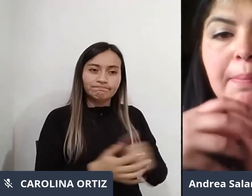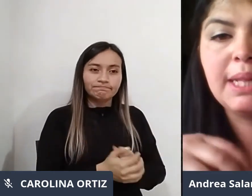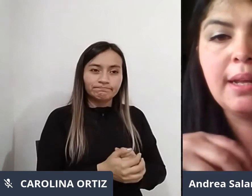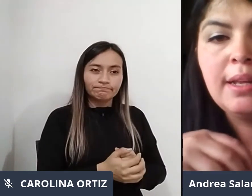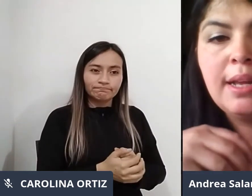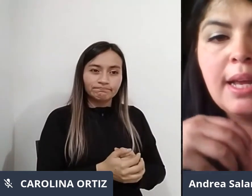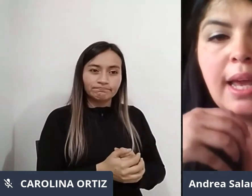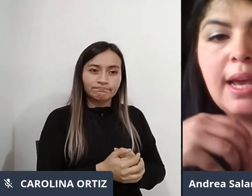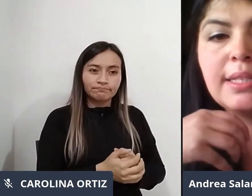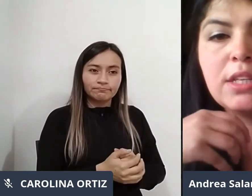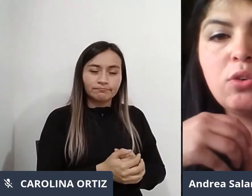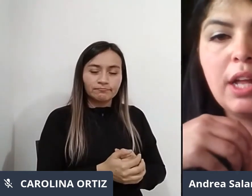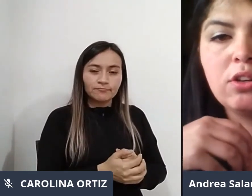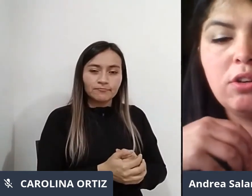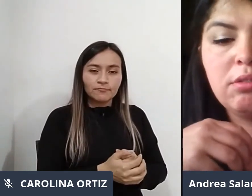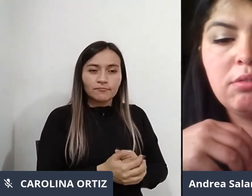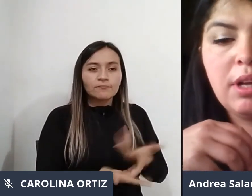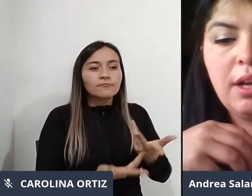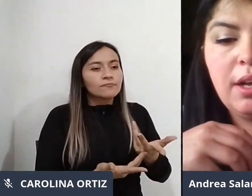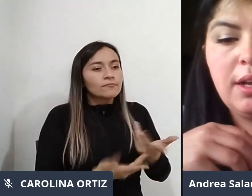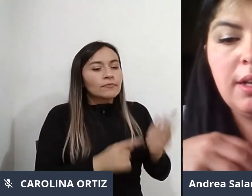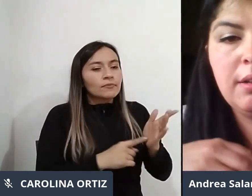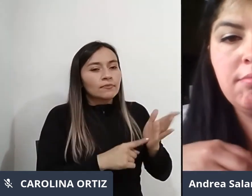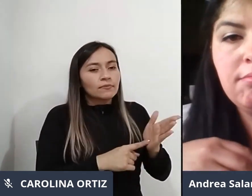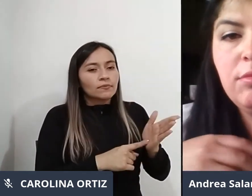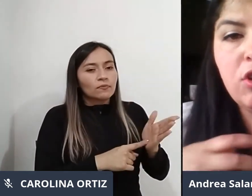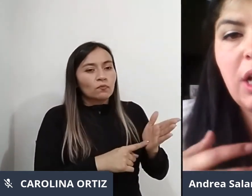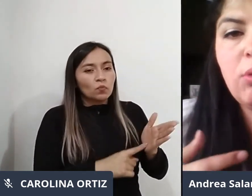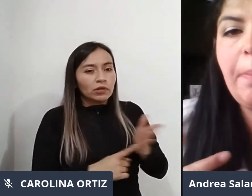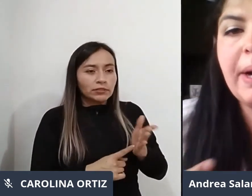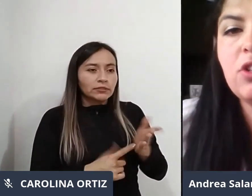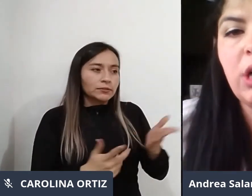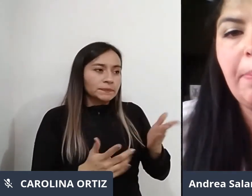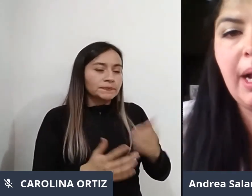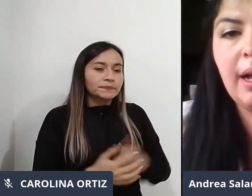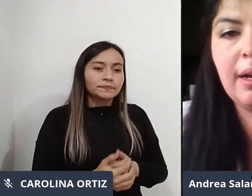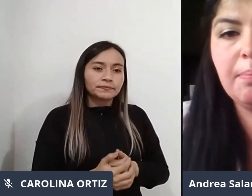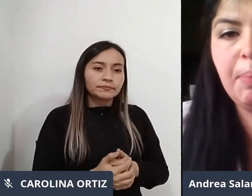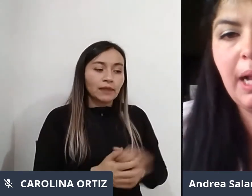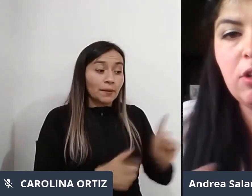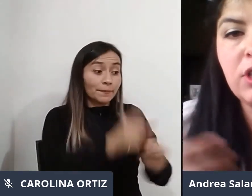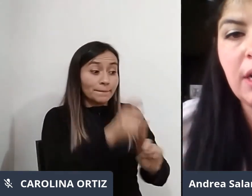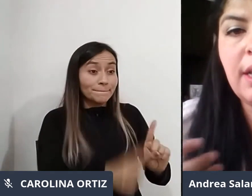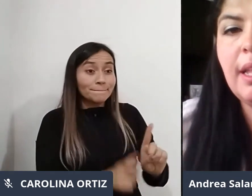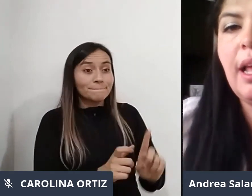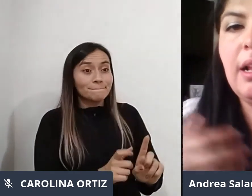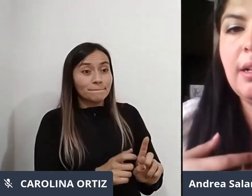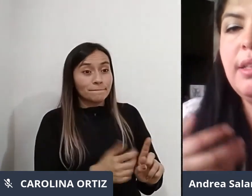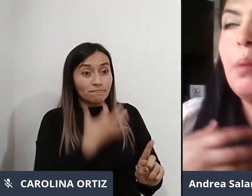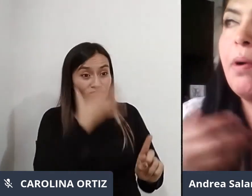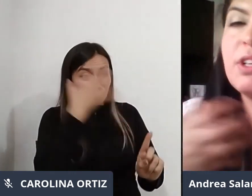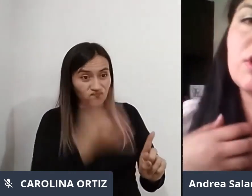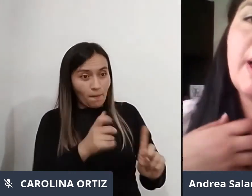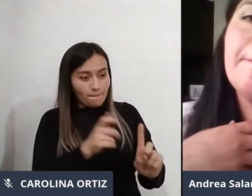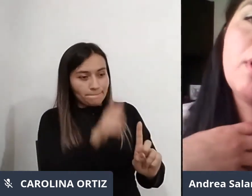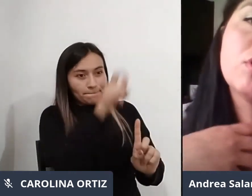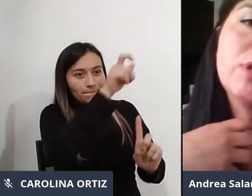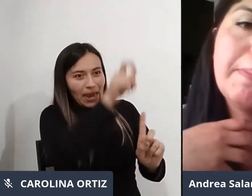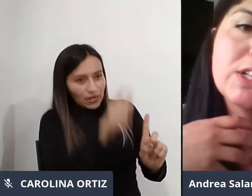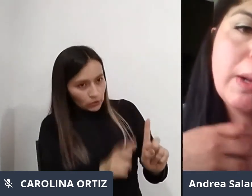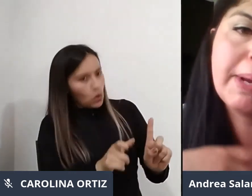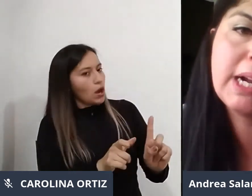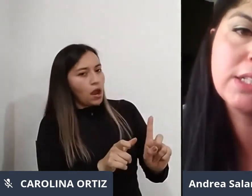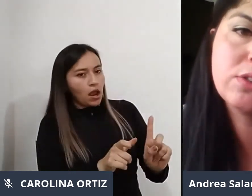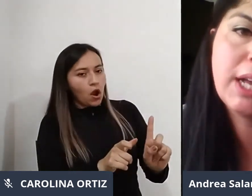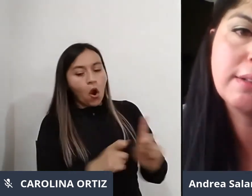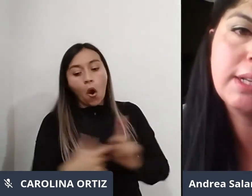racional, permite que ese sujeto no sea una persona para el docente, ni el profesor tampoco es